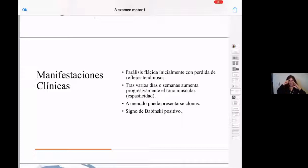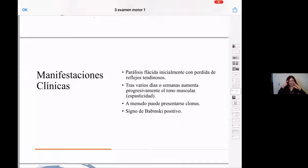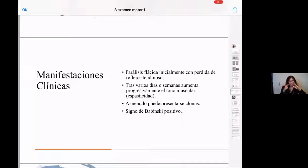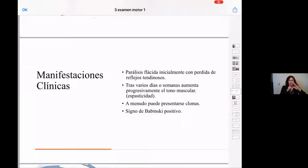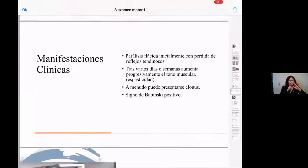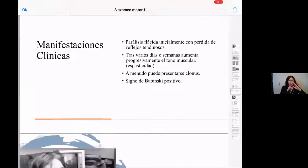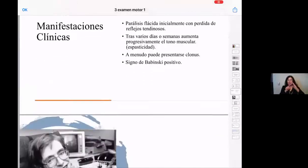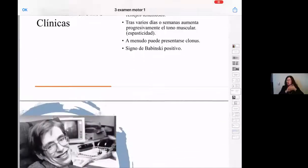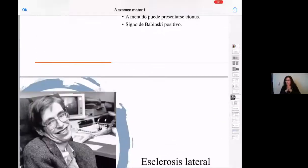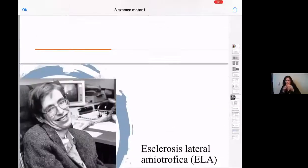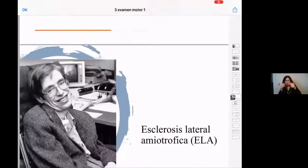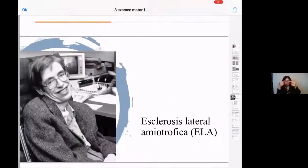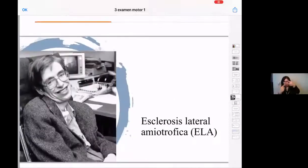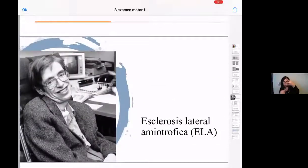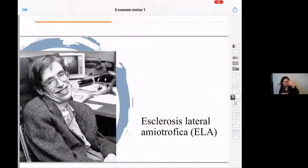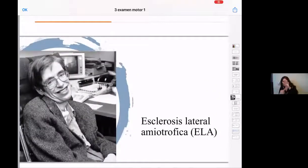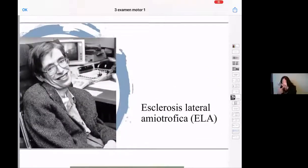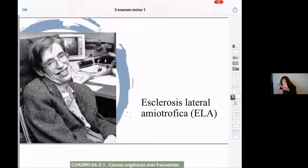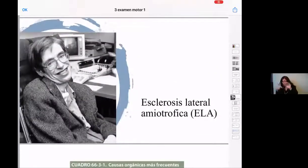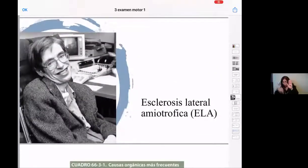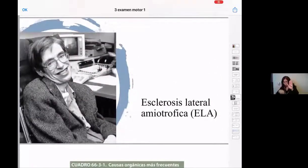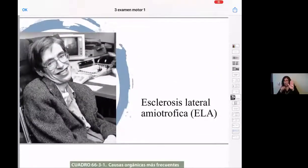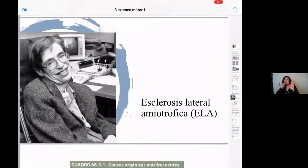esto que yo les estoy contando.